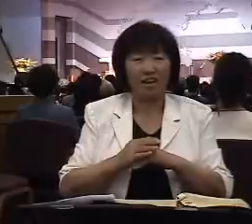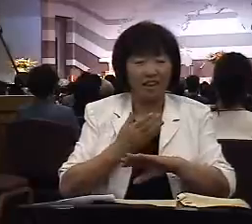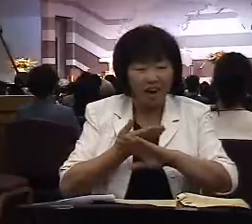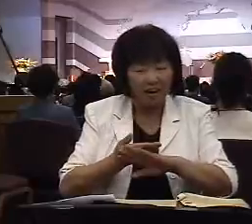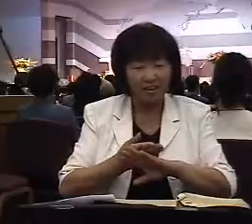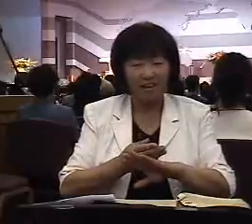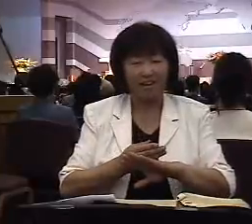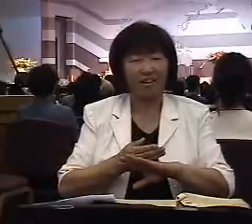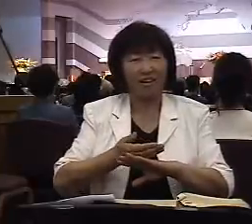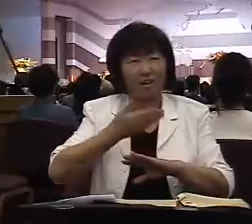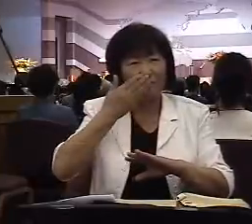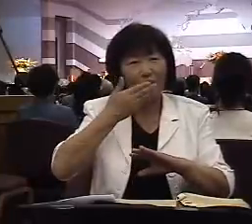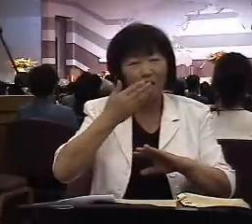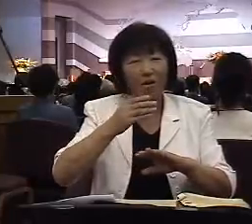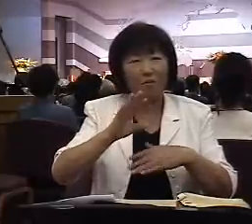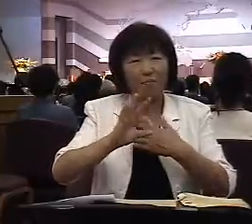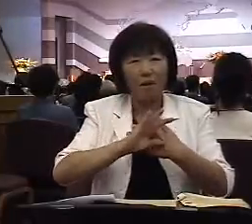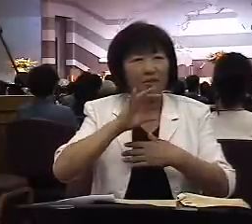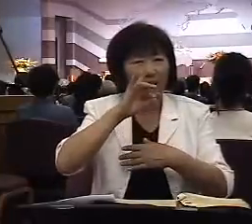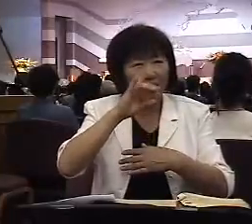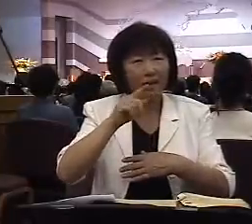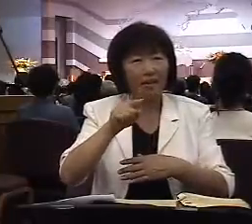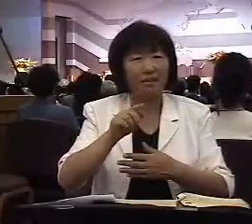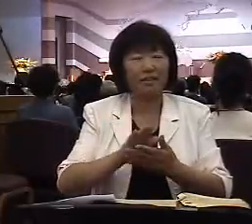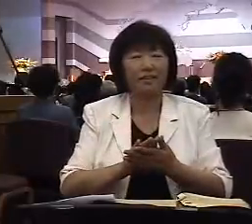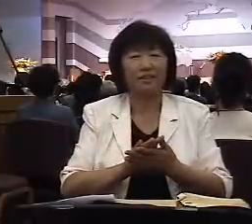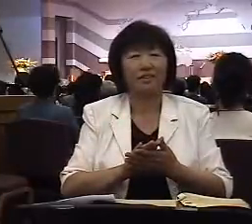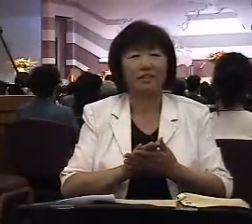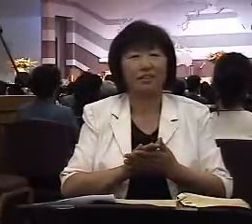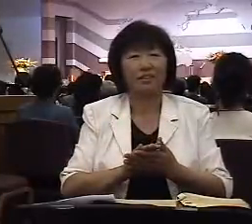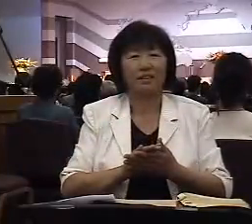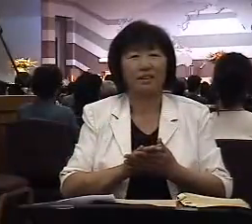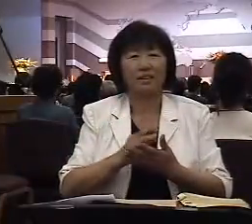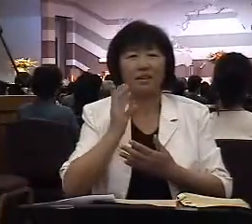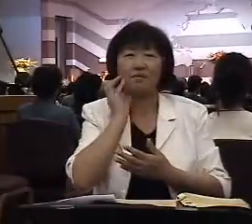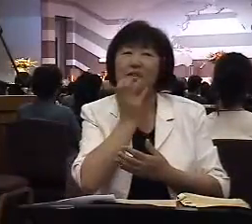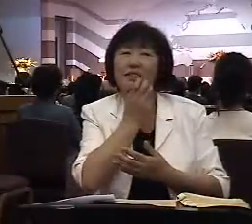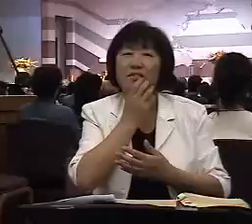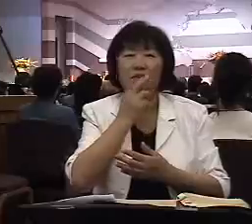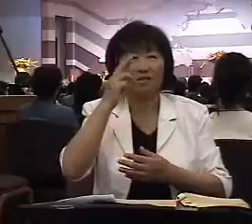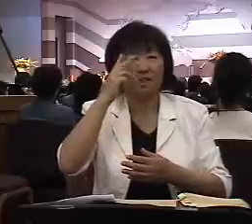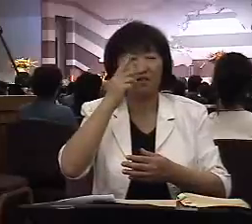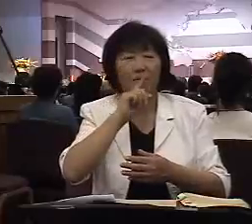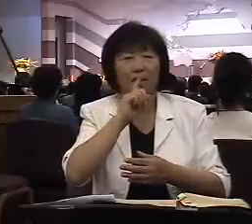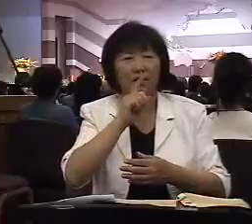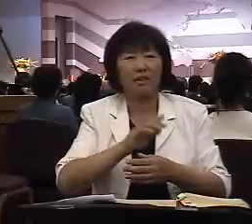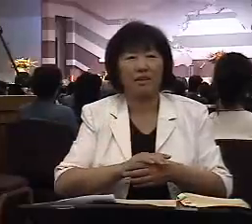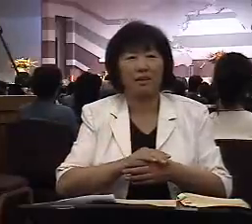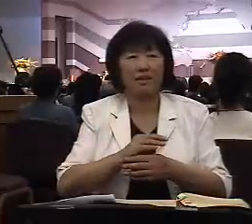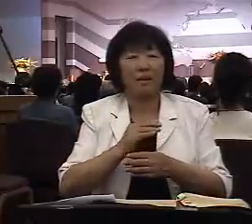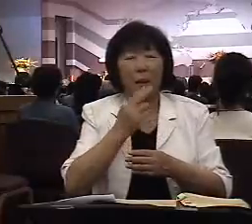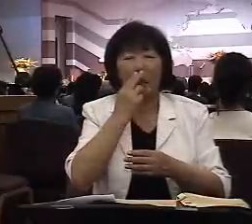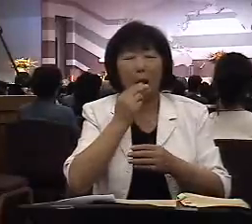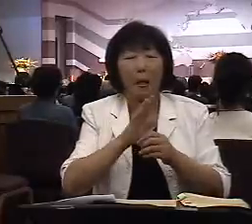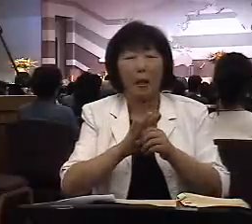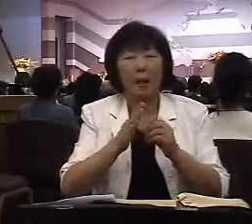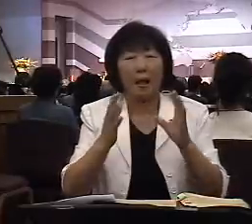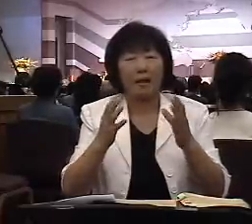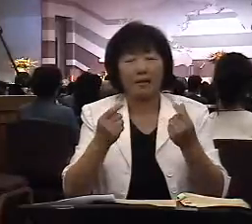것 먹으면 안 된다는 말씀이죠. 베드로 사도가 그런 것입니다. 가난한 아이들